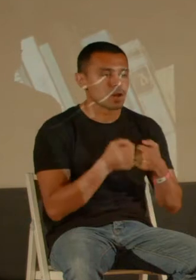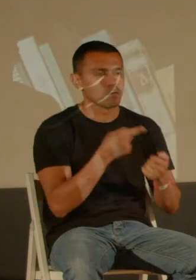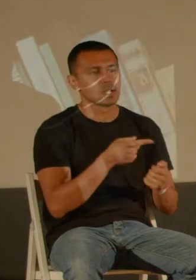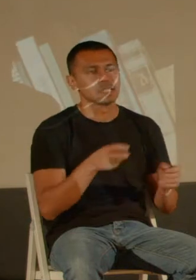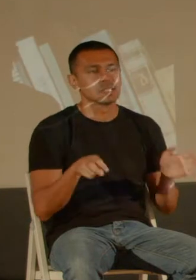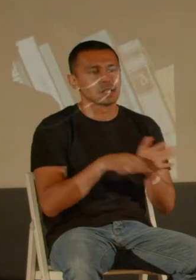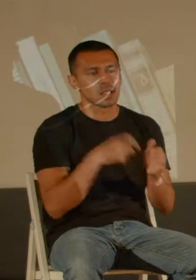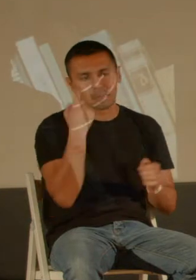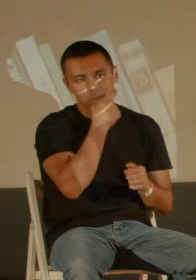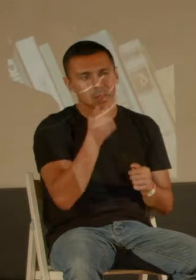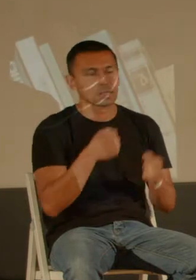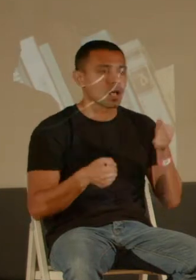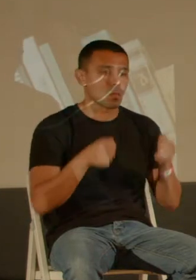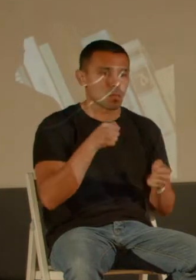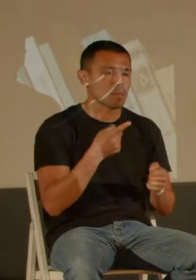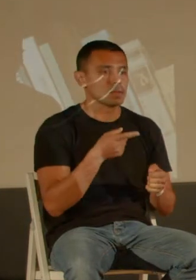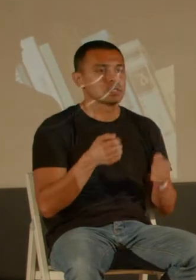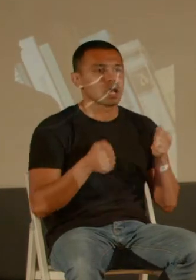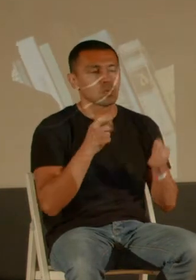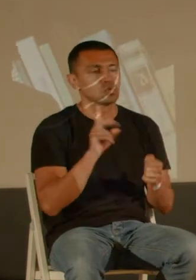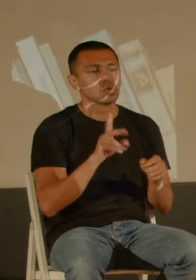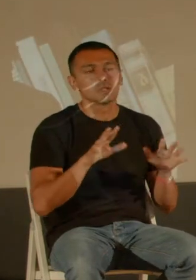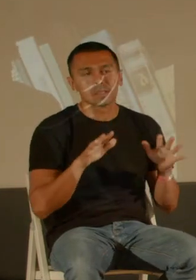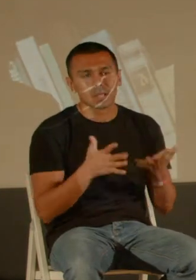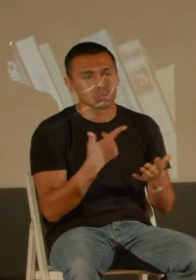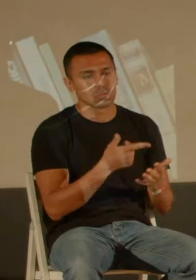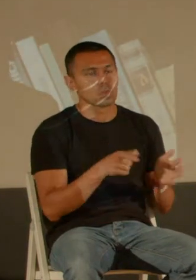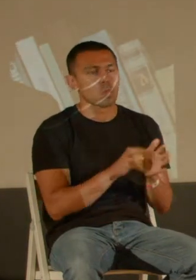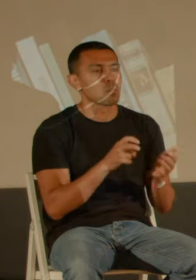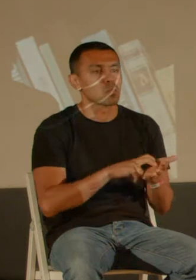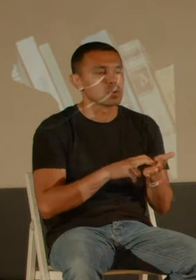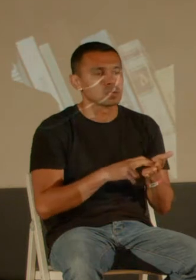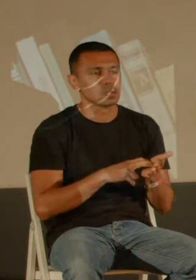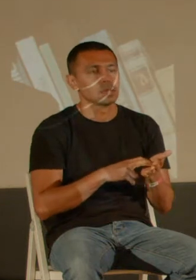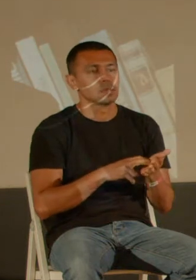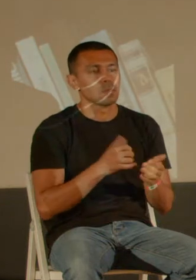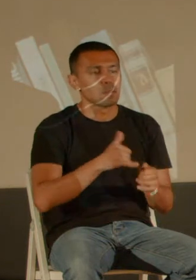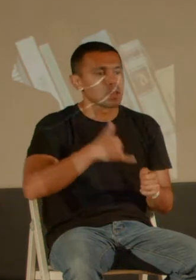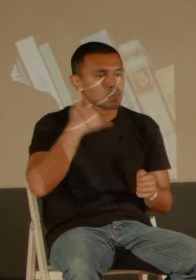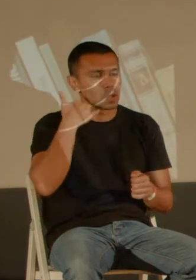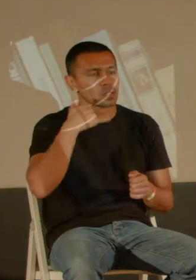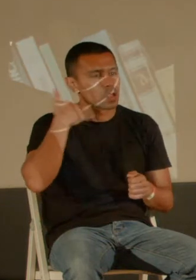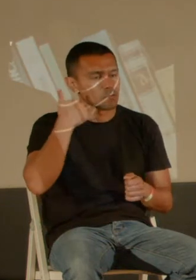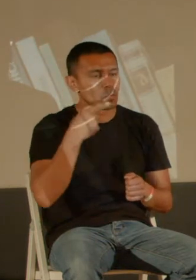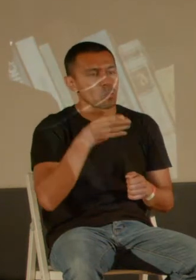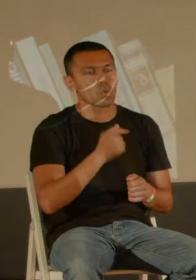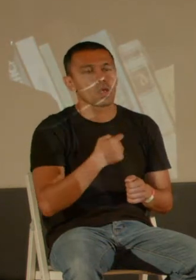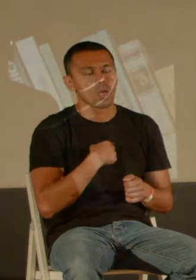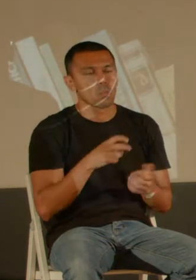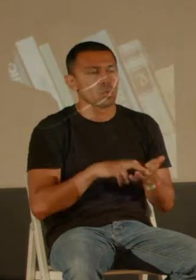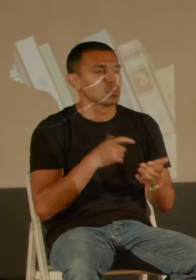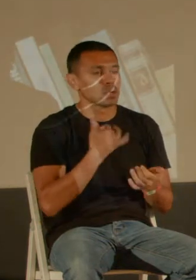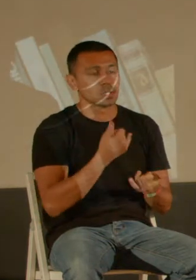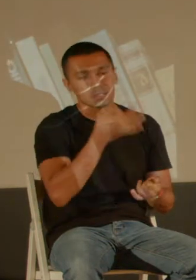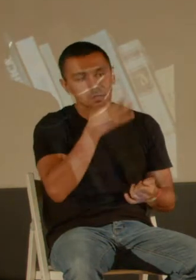вона сідала нетверезо за кермо, що щось станеться з тобою. Я боюся піднімати вночі трубку телефонну, бо я боюся,